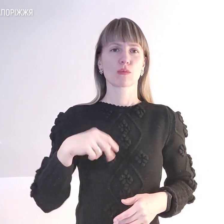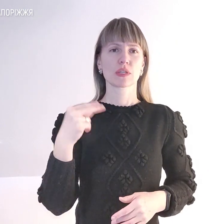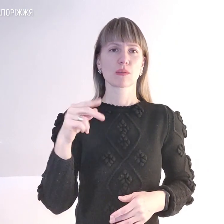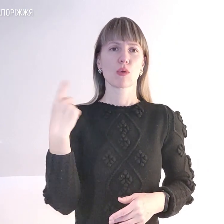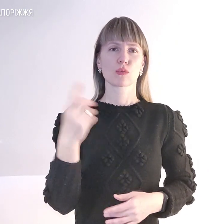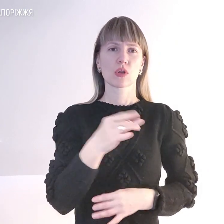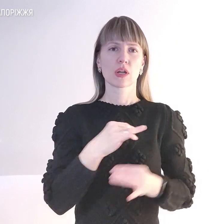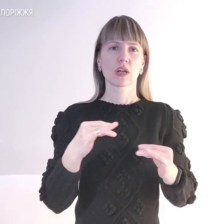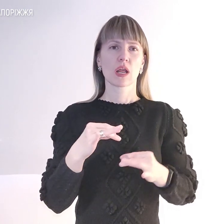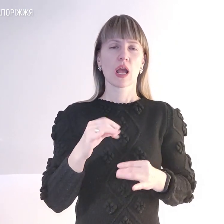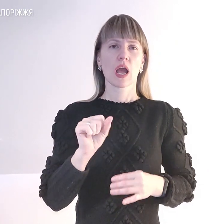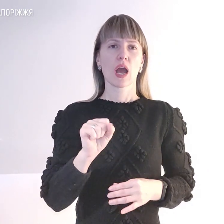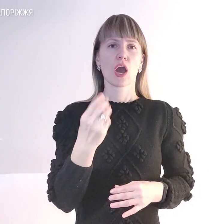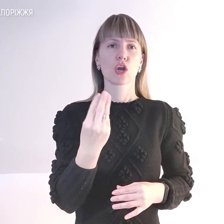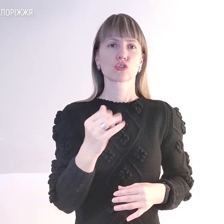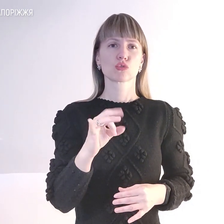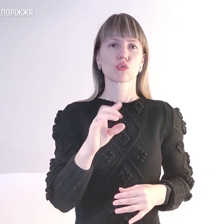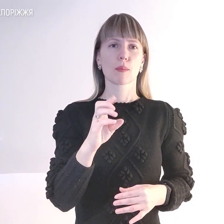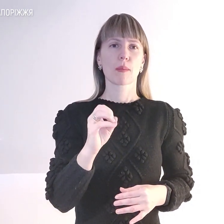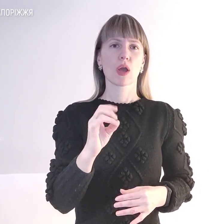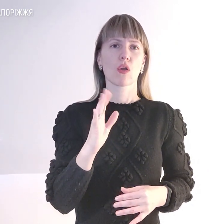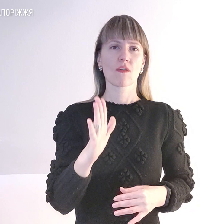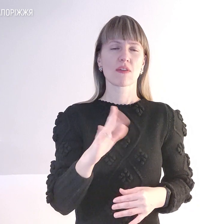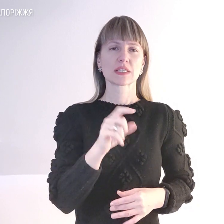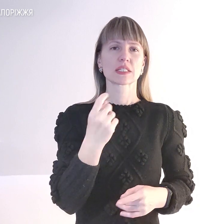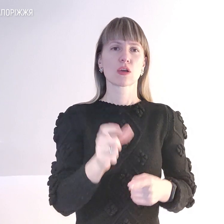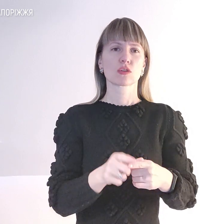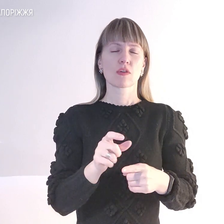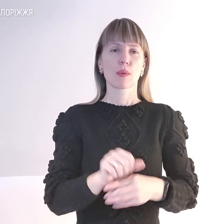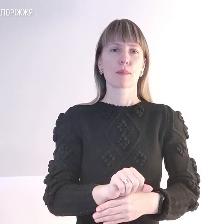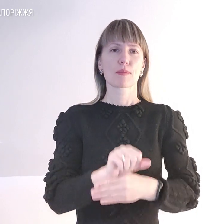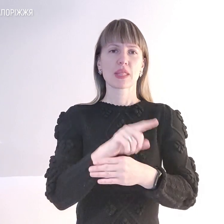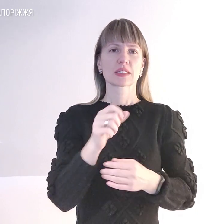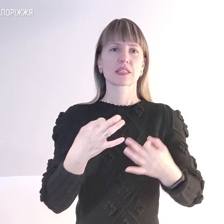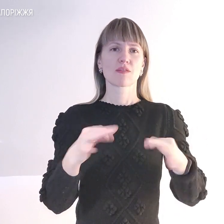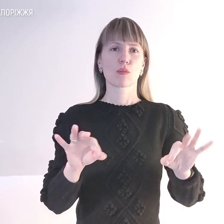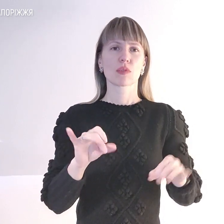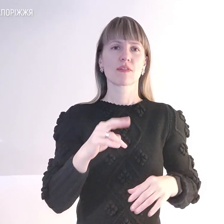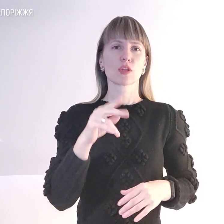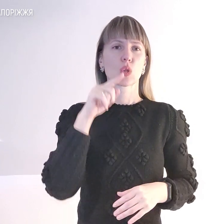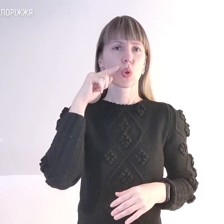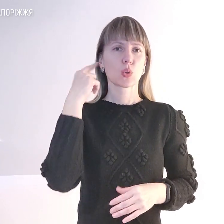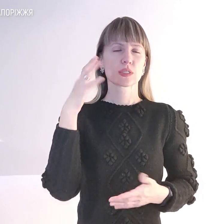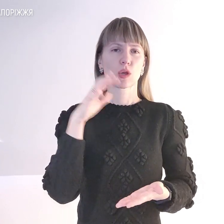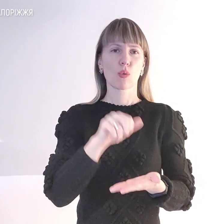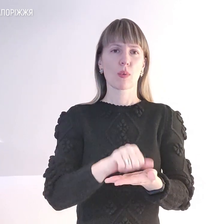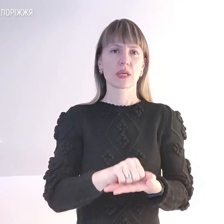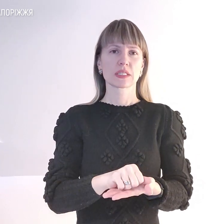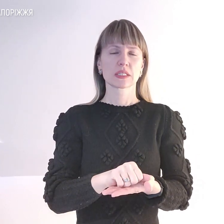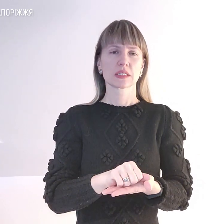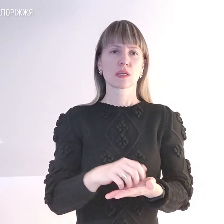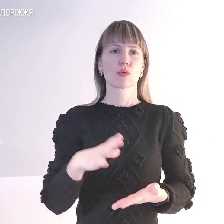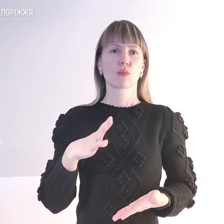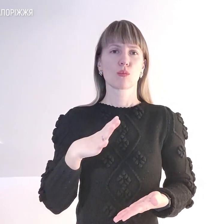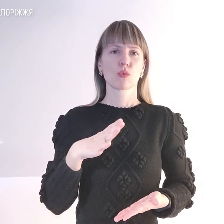ради Аската Шурбеков. За його словами, мітинг за свободу від російської окупації відбувався і